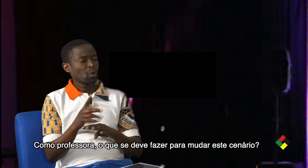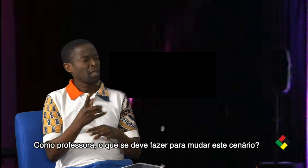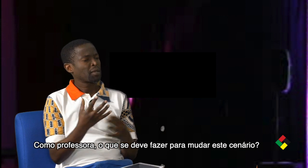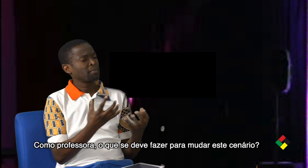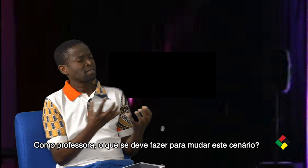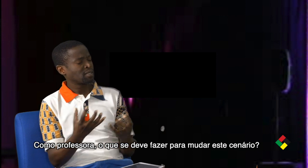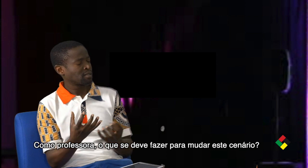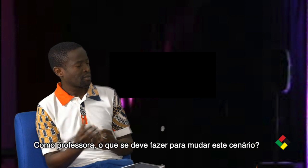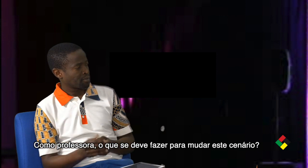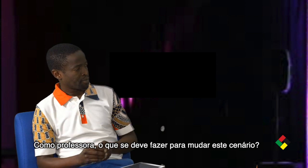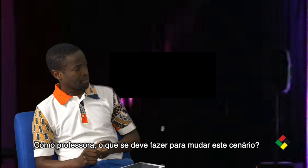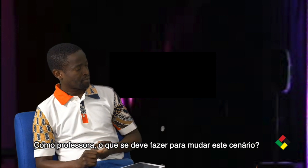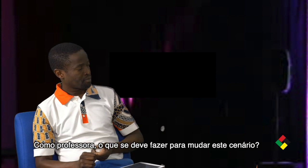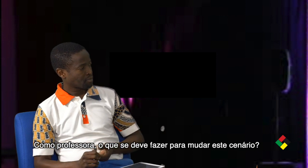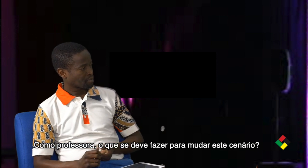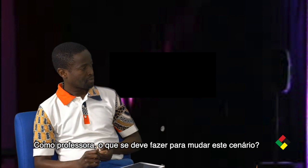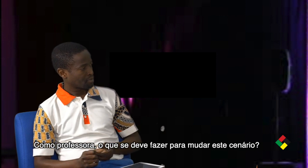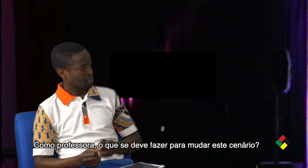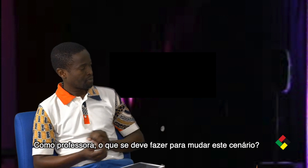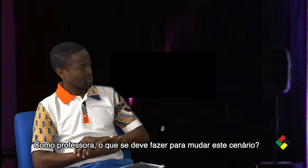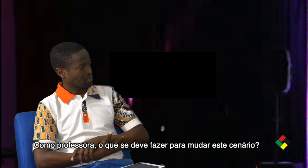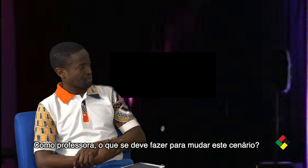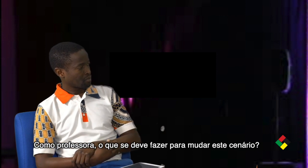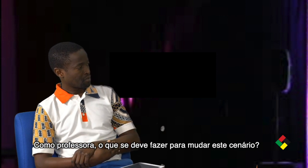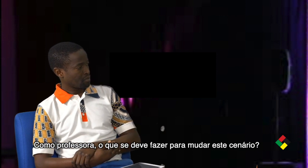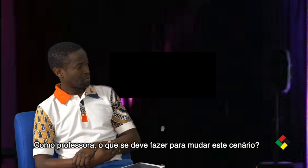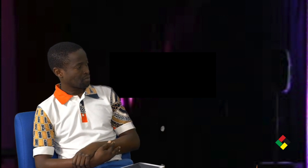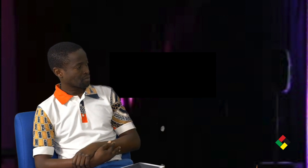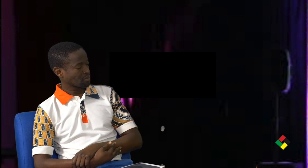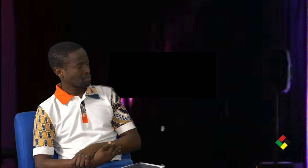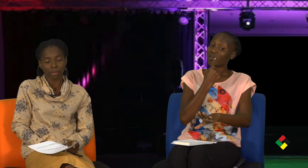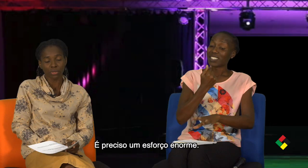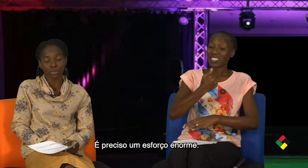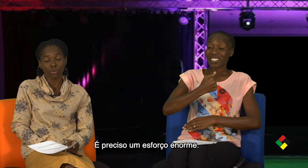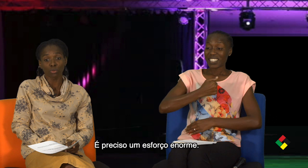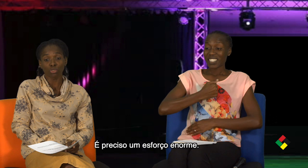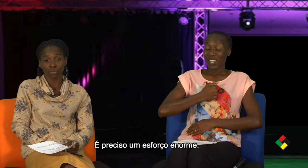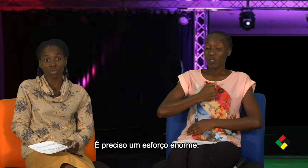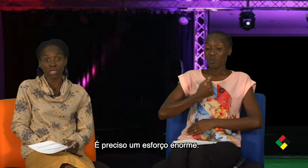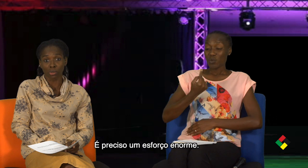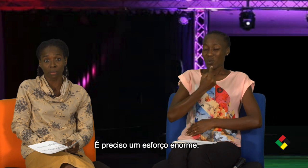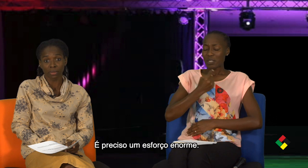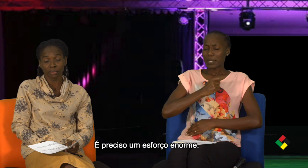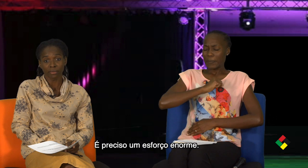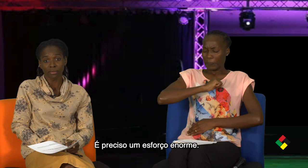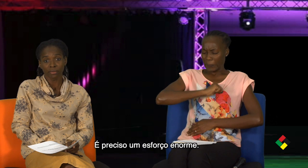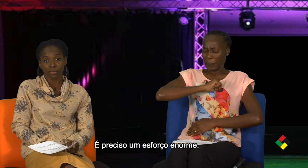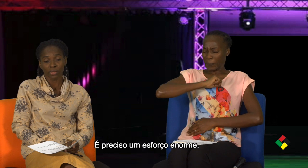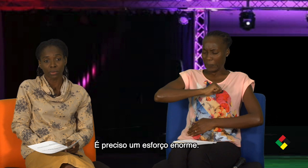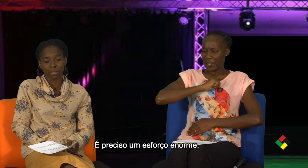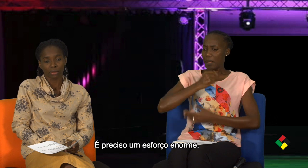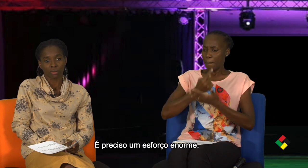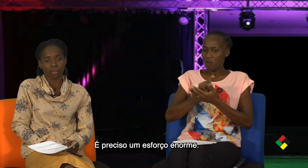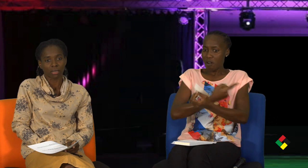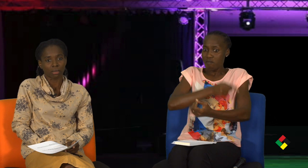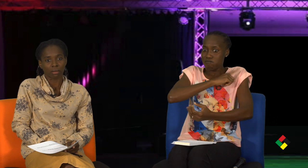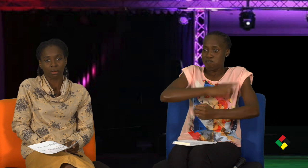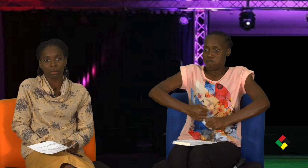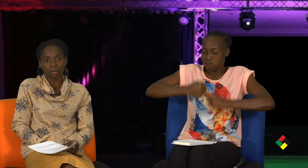o que é que tem feito, o que é preciso, que é para avançar? É preciso um esforço enorme, não é?